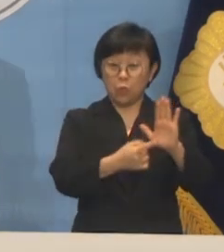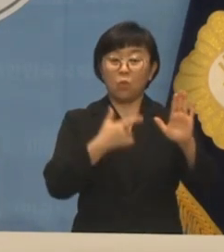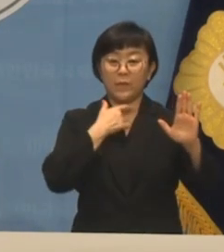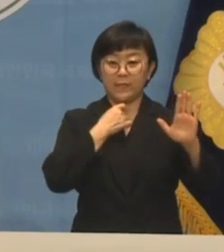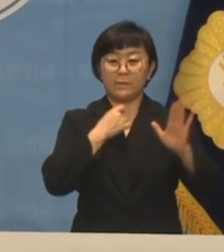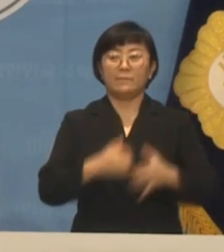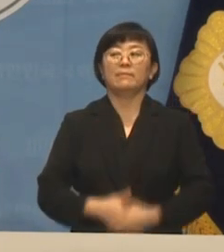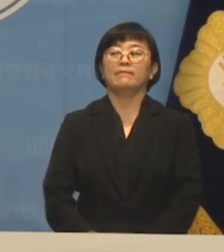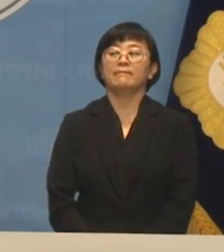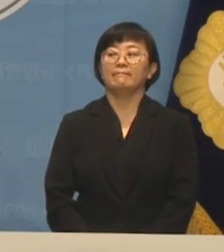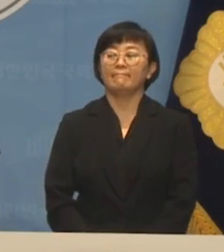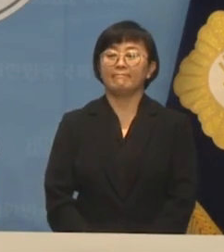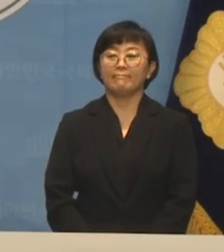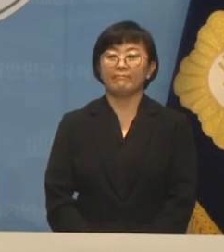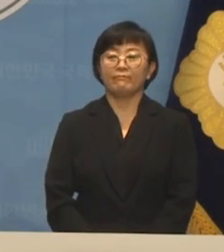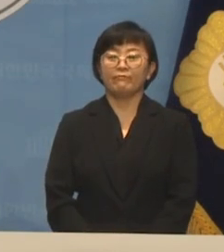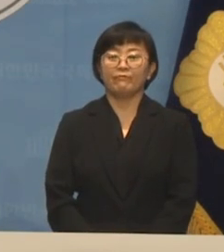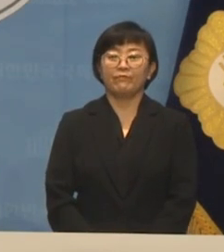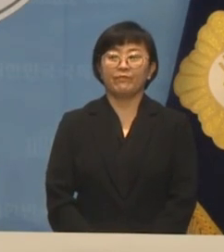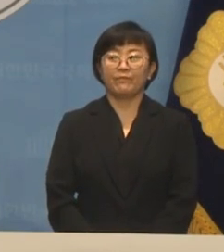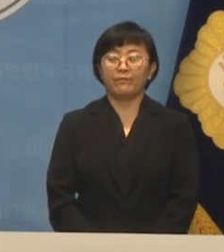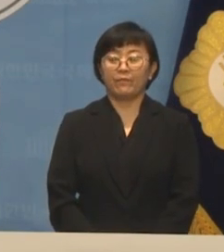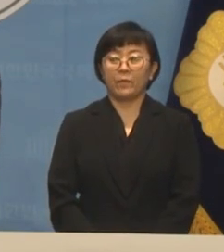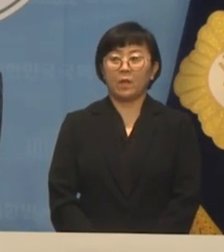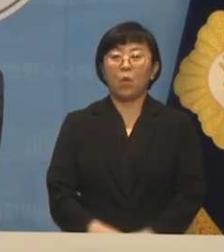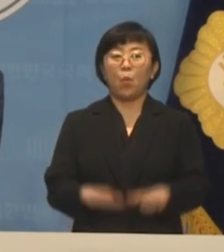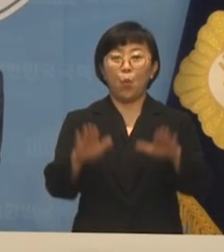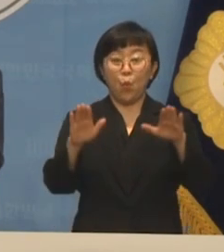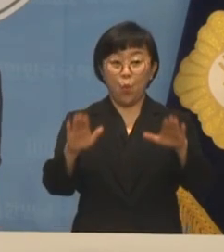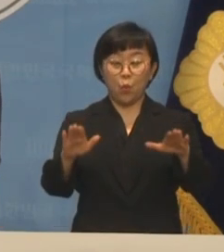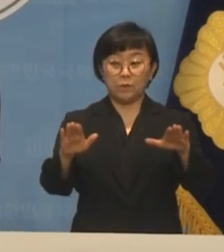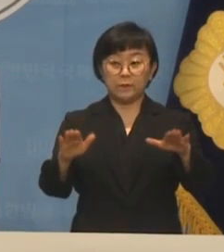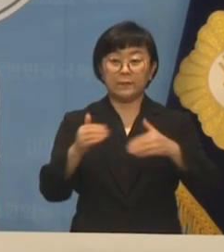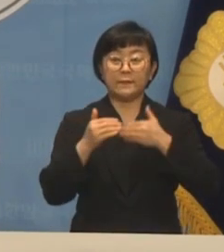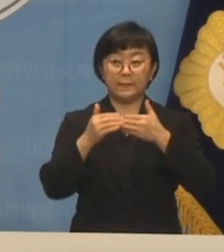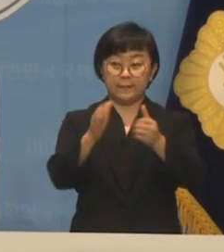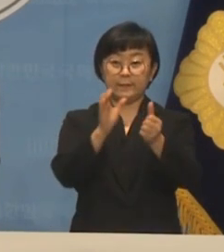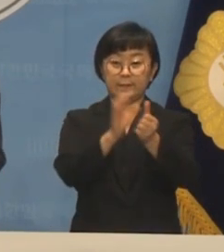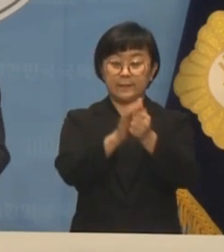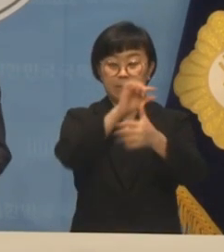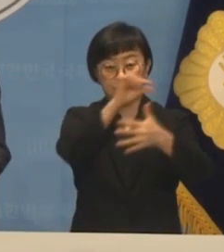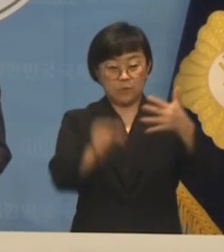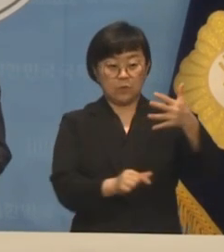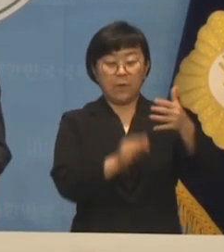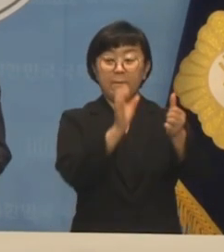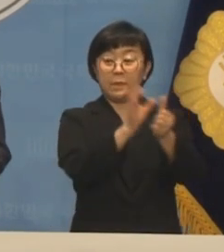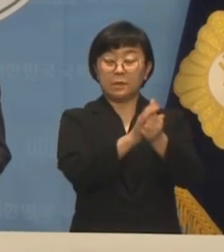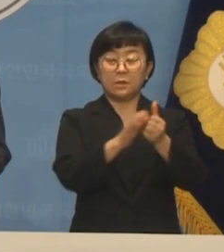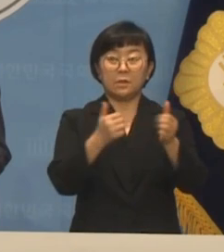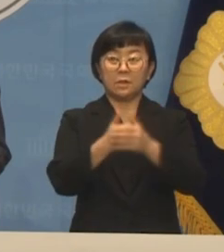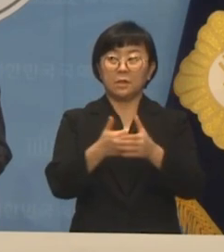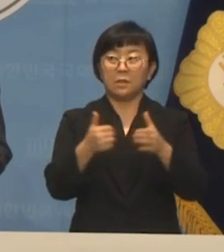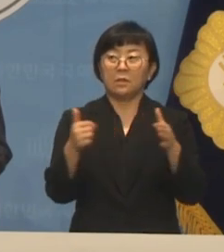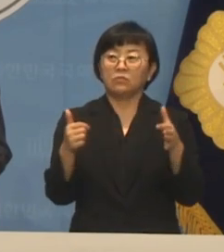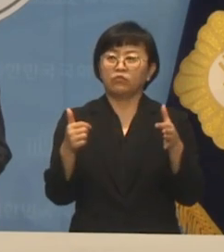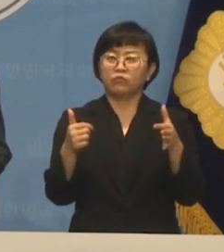합니다. 그러면 오늘 이 진행을 우리 경실련의